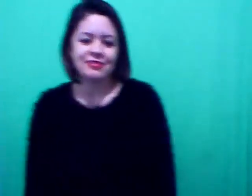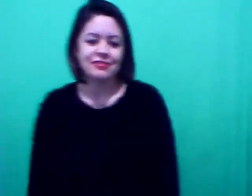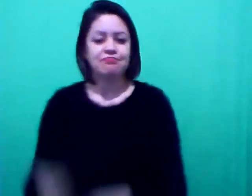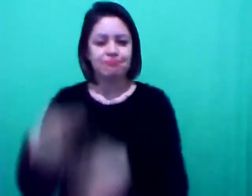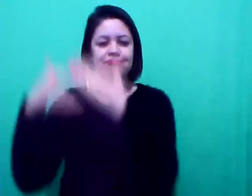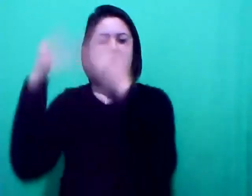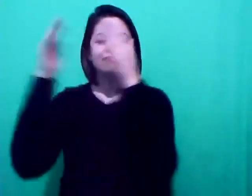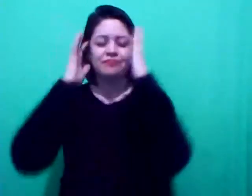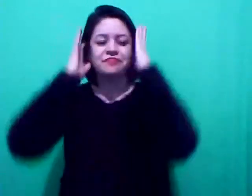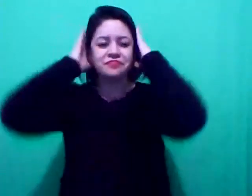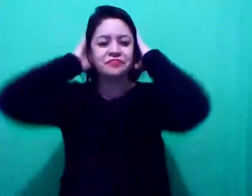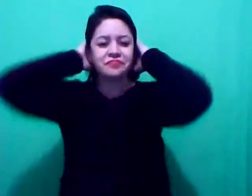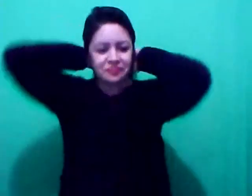cada vez mais na língua.